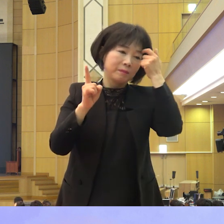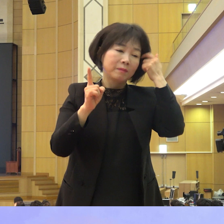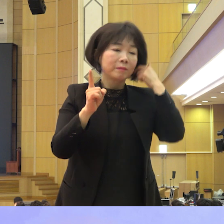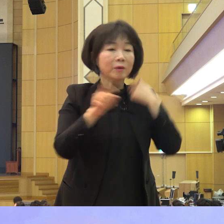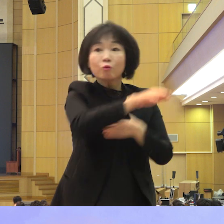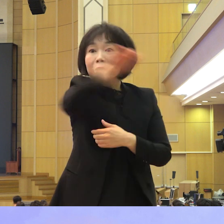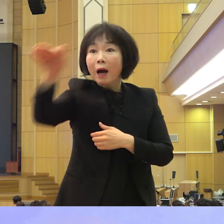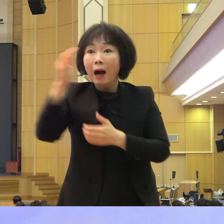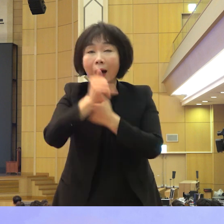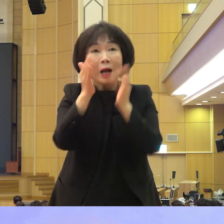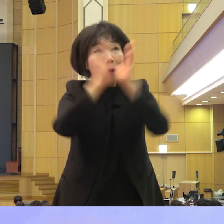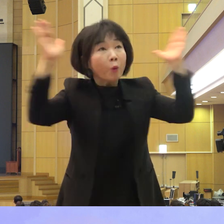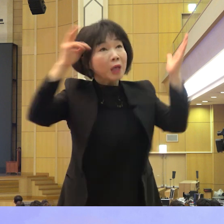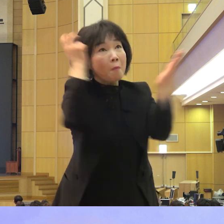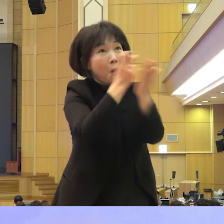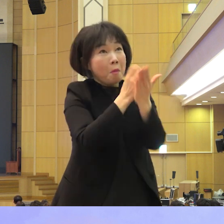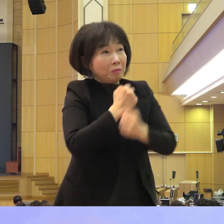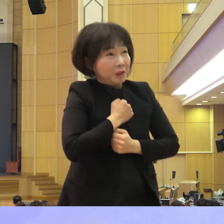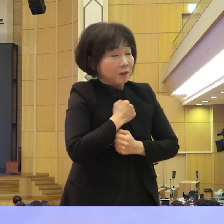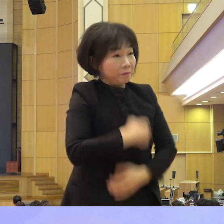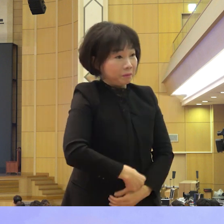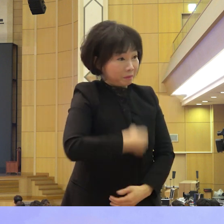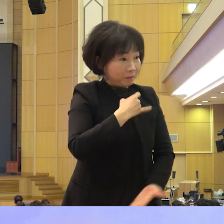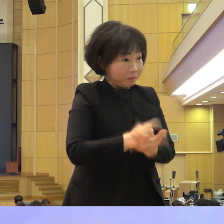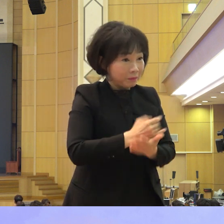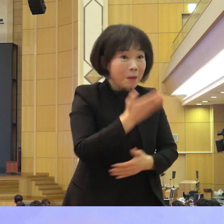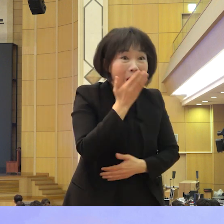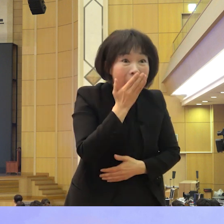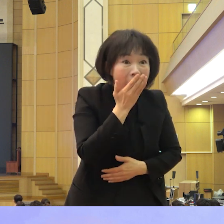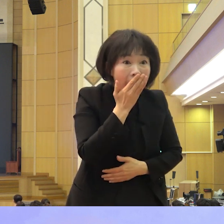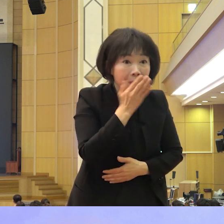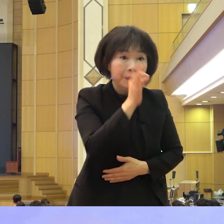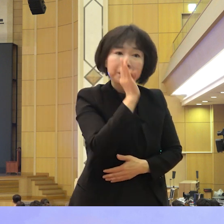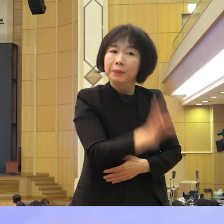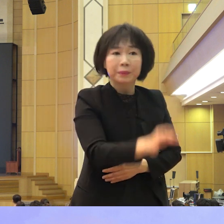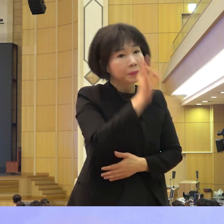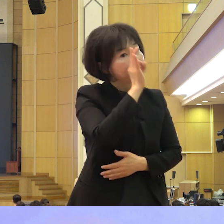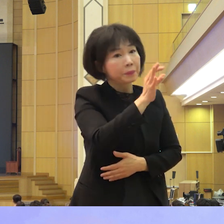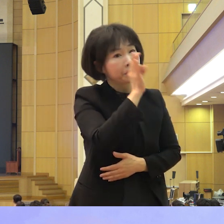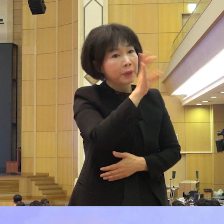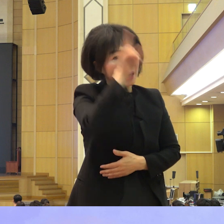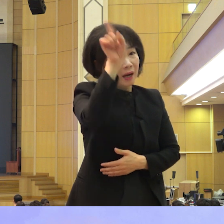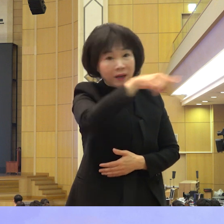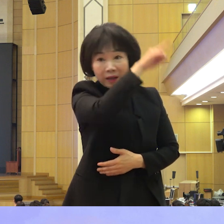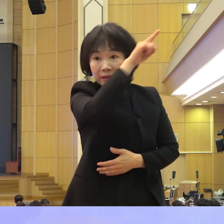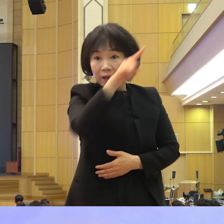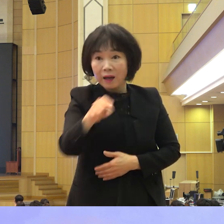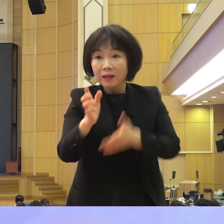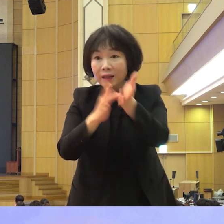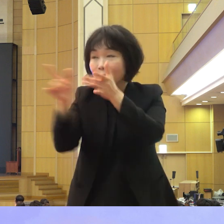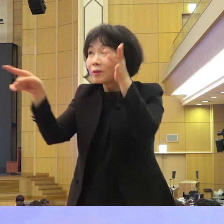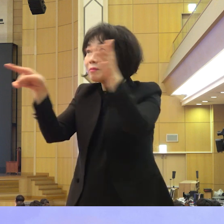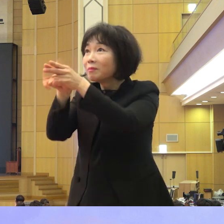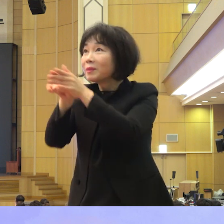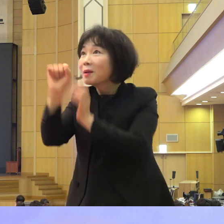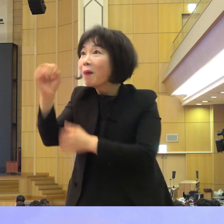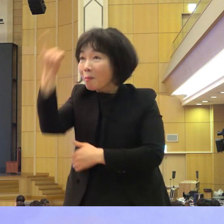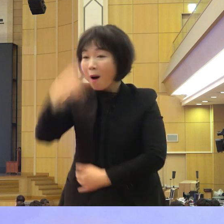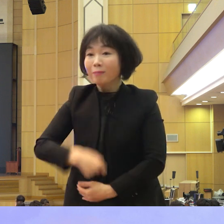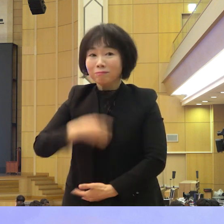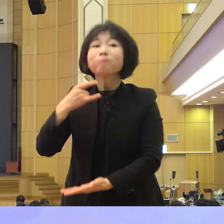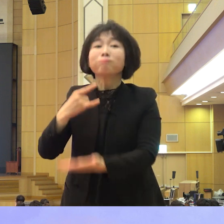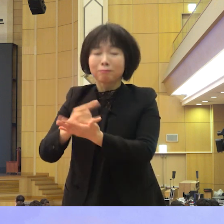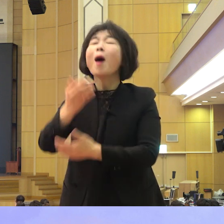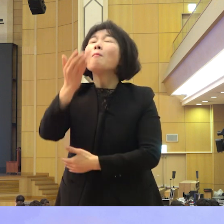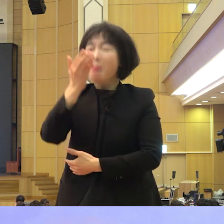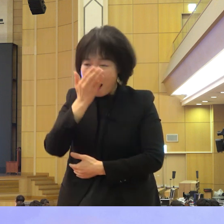율법으로 의를 이룬다라고 하고 믿음으로 의를 이룬다고 하는데, 아이고야, 한 가지만 말해야지.